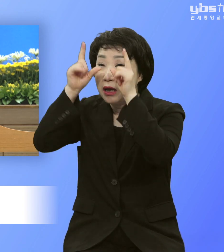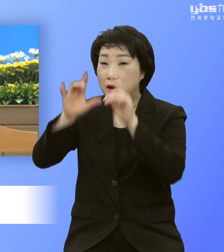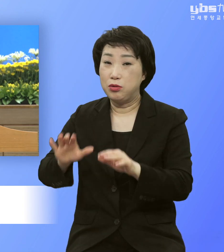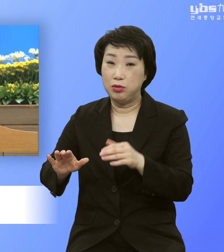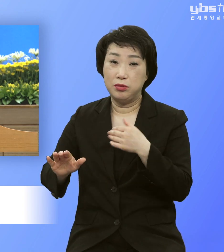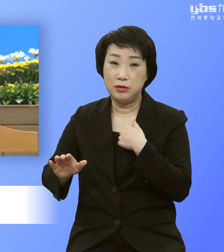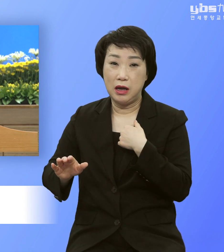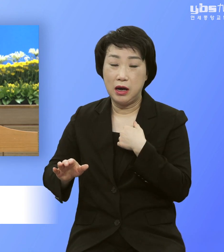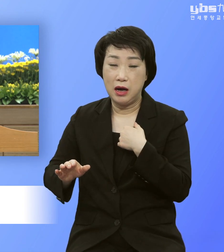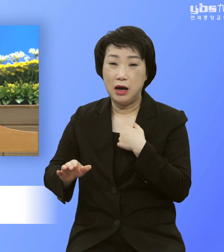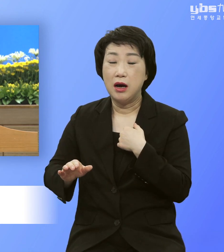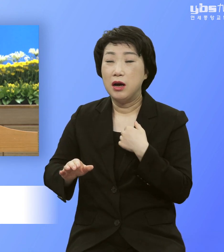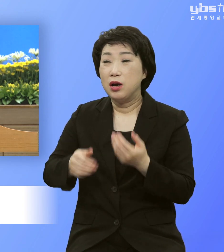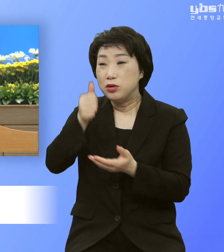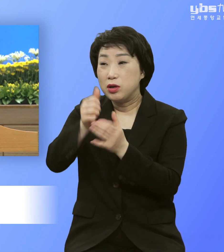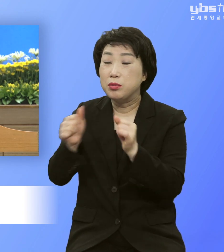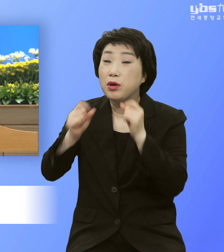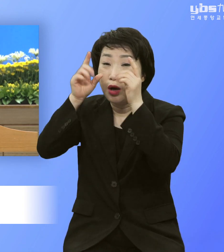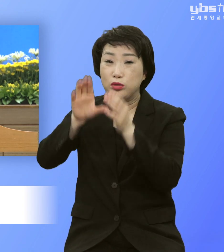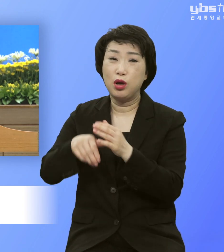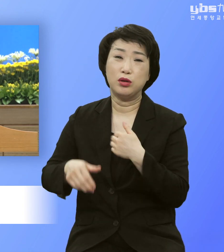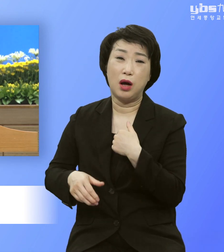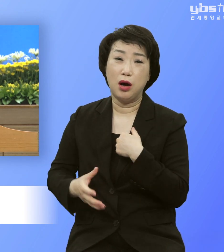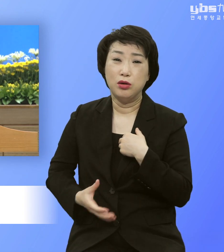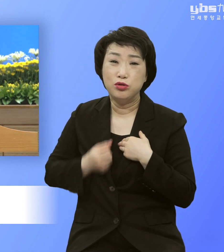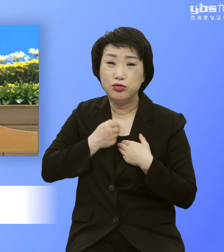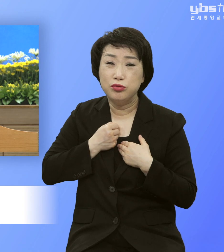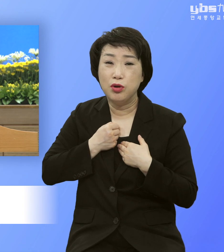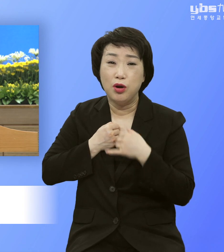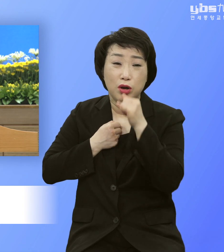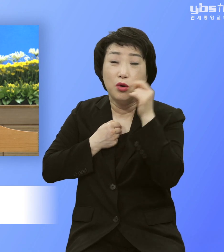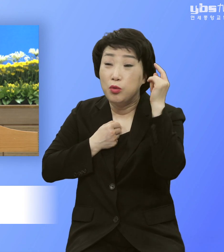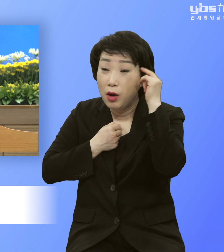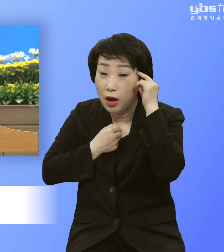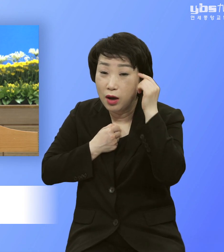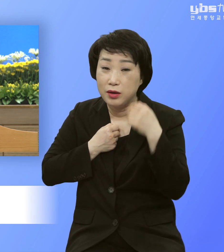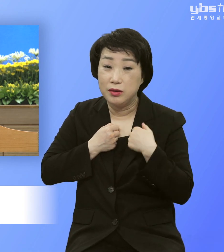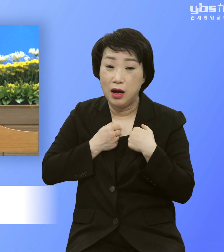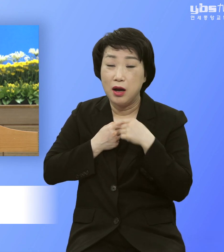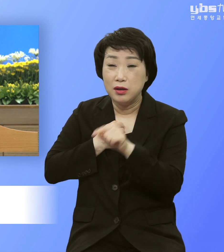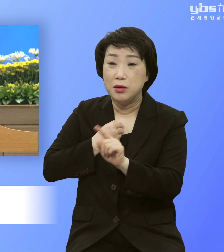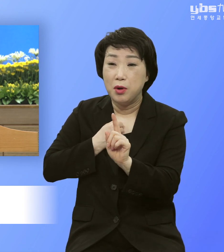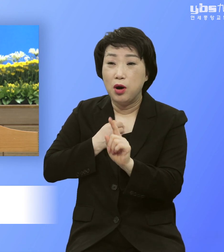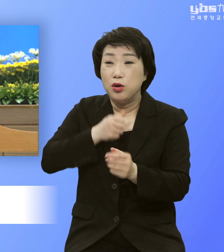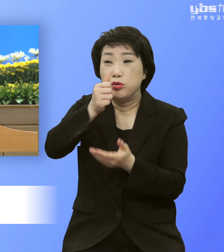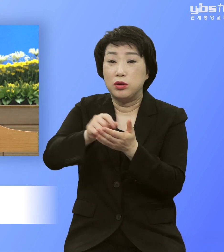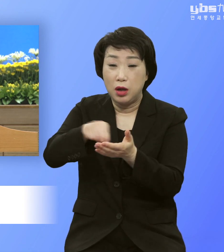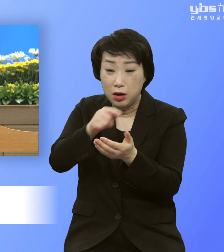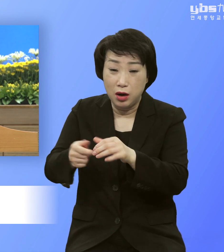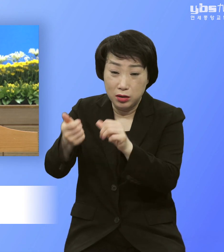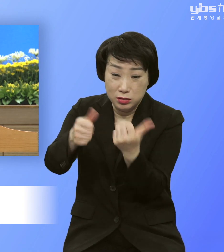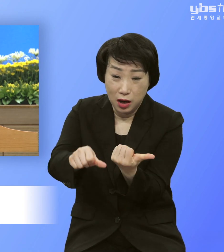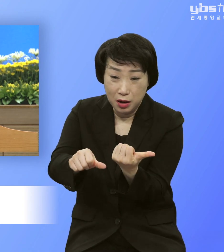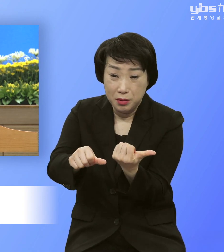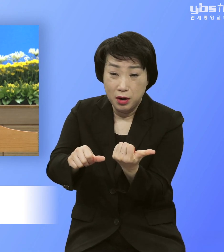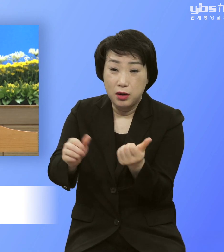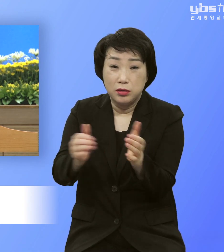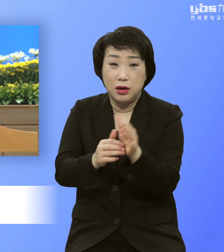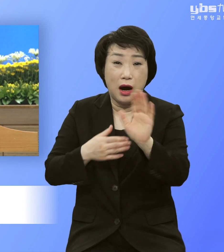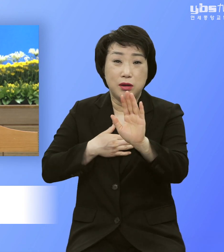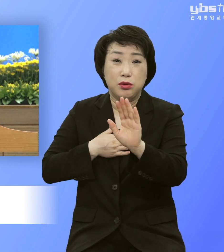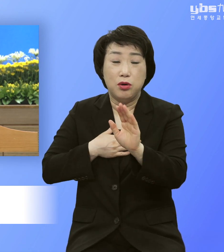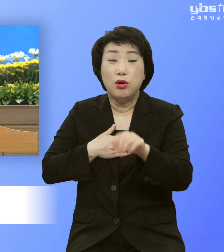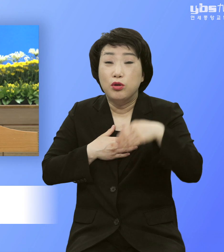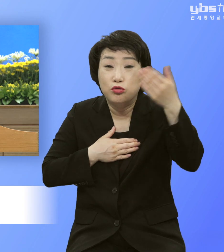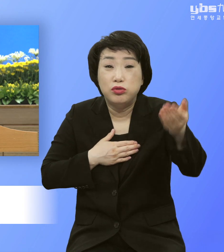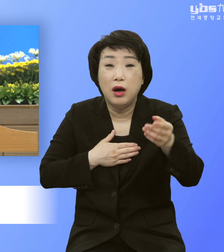깨닫고 죄인임을 깨달을 때 충격받는 이유가 뭐냐? 이것이 죄값은 사망, 죽음으로 끝나는 것이